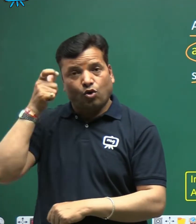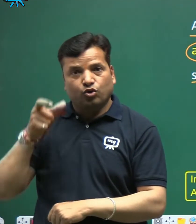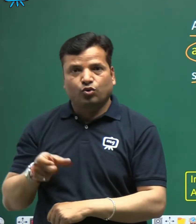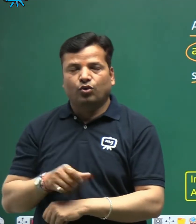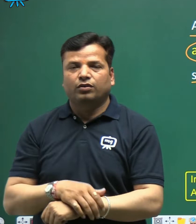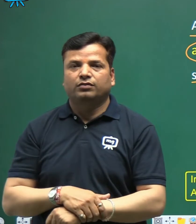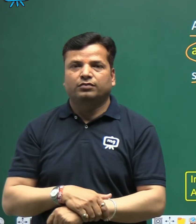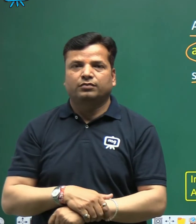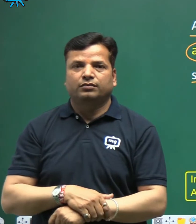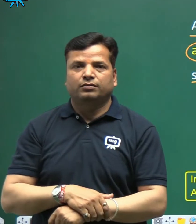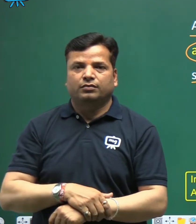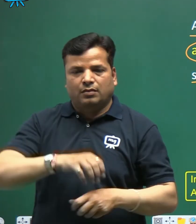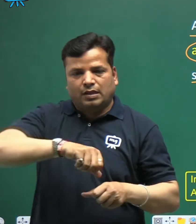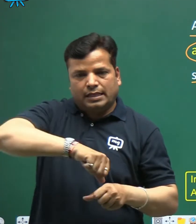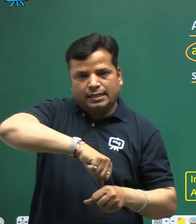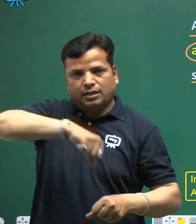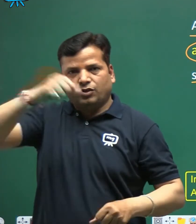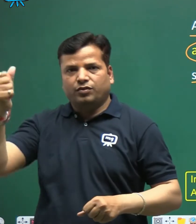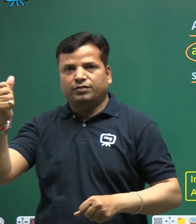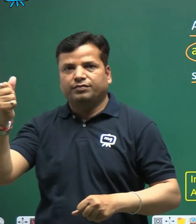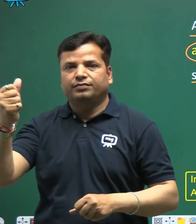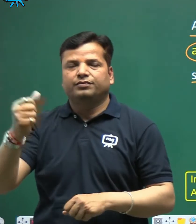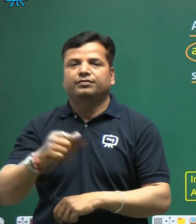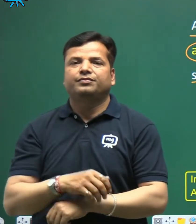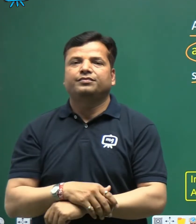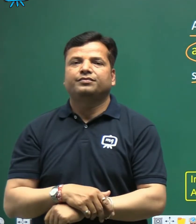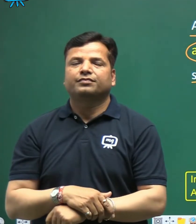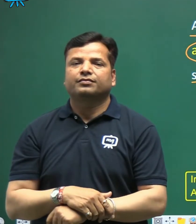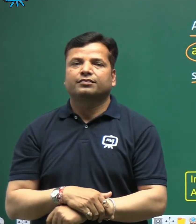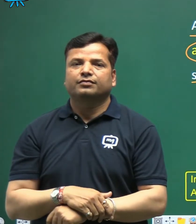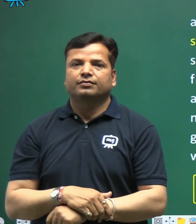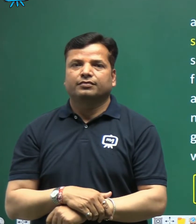sword, तलवार,